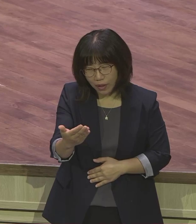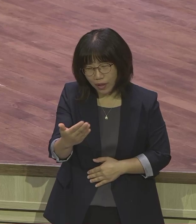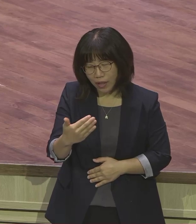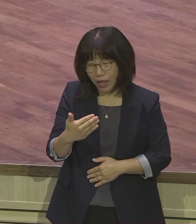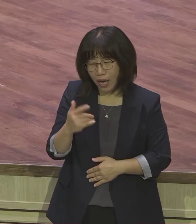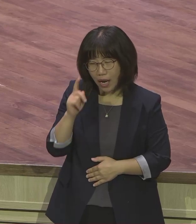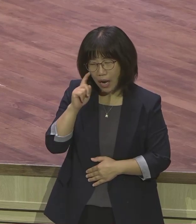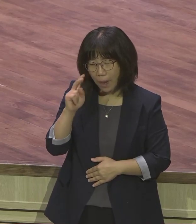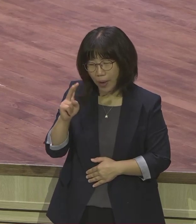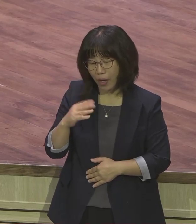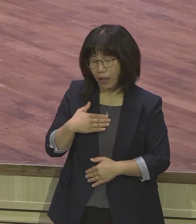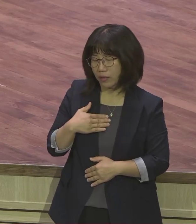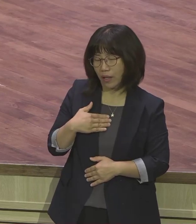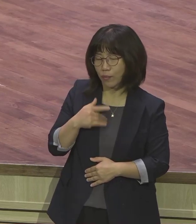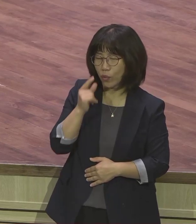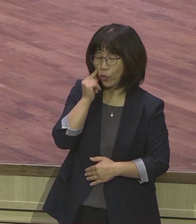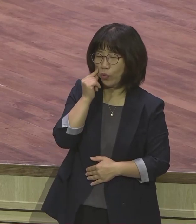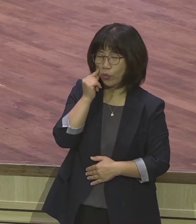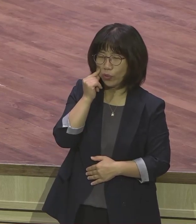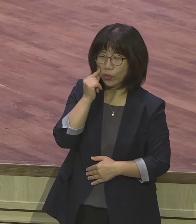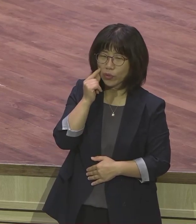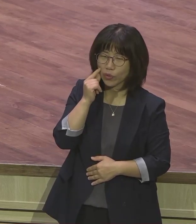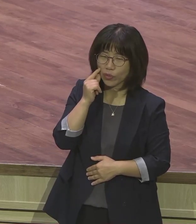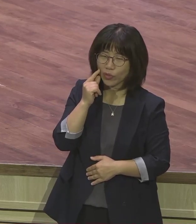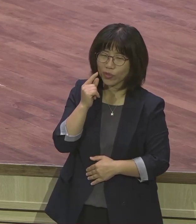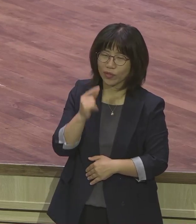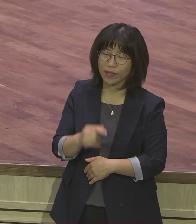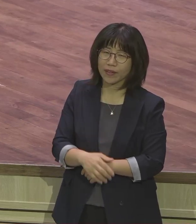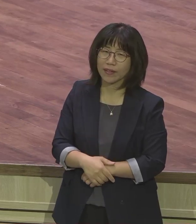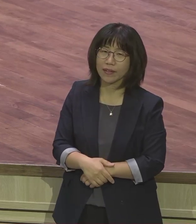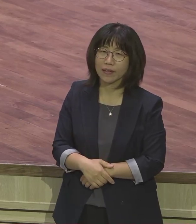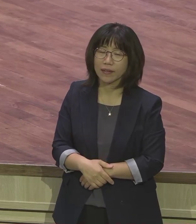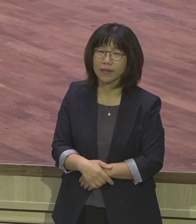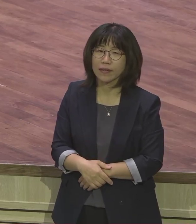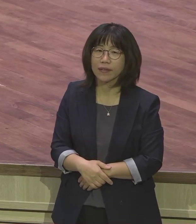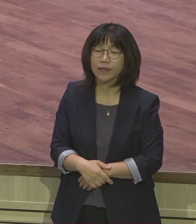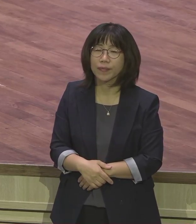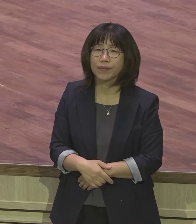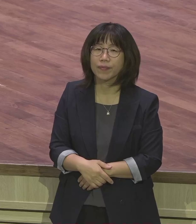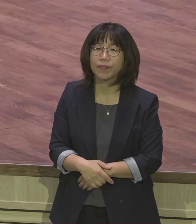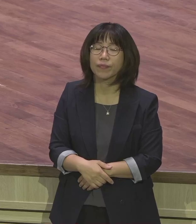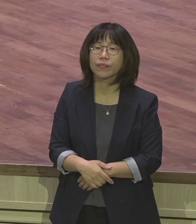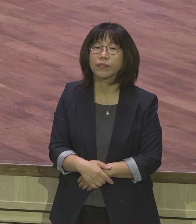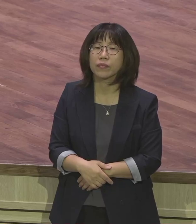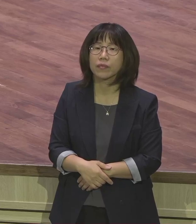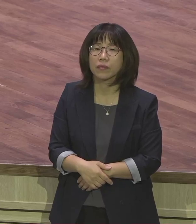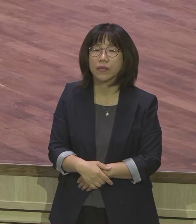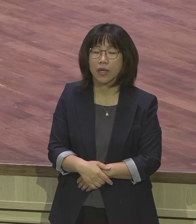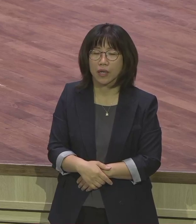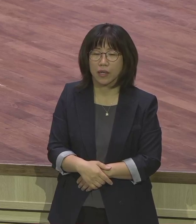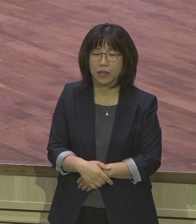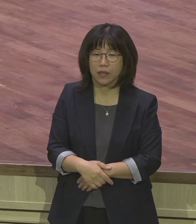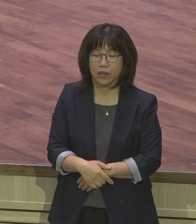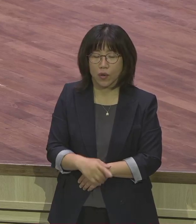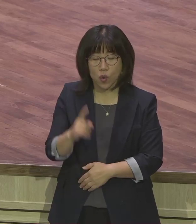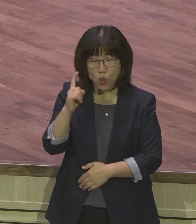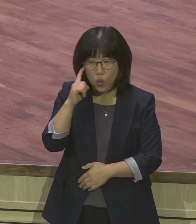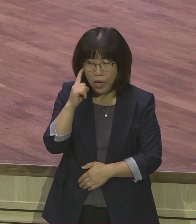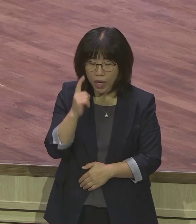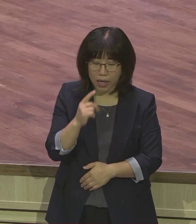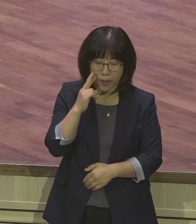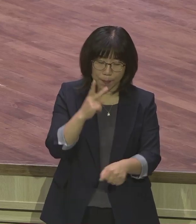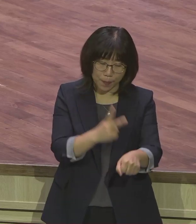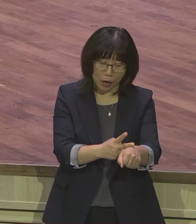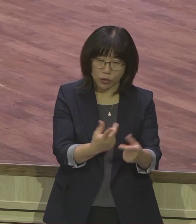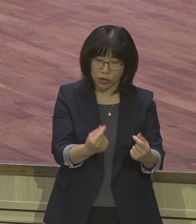같다 나는 사람들이 많이 있을 거예요 나는 그렇게 못할 것 같다 그 이유가 어디 되느냐 그 이유가 뭐냐 왜 안되냐 나는